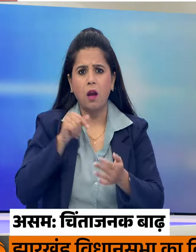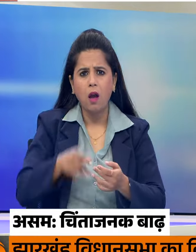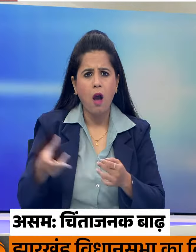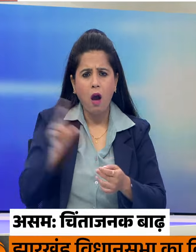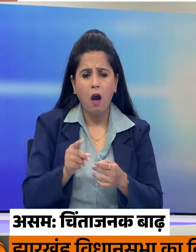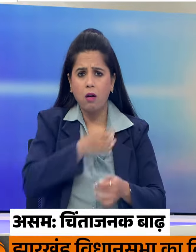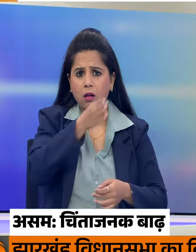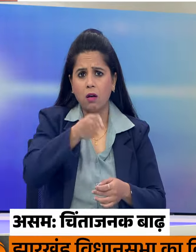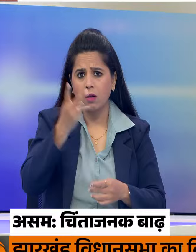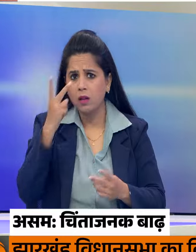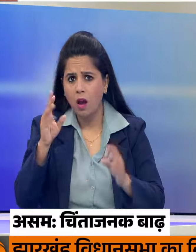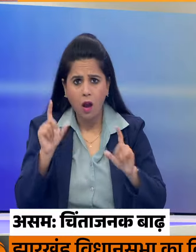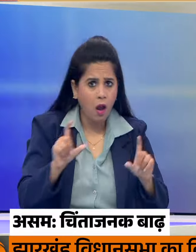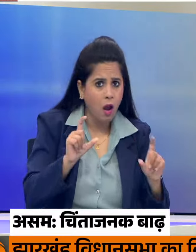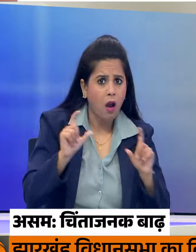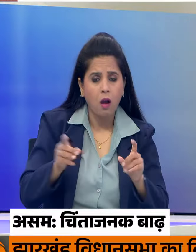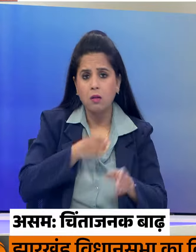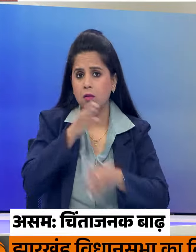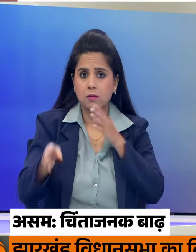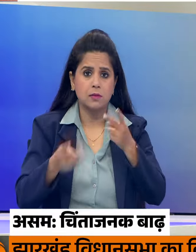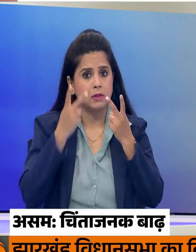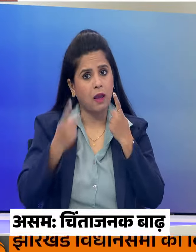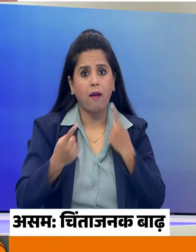प्रभावित इलाकों के दौरे पर।